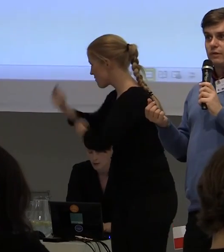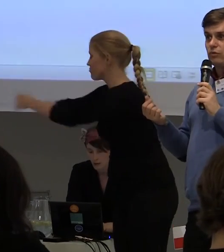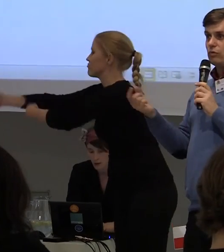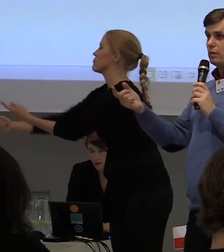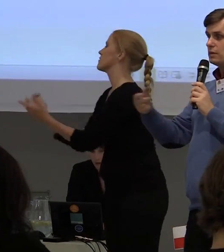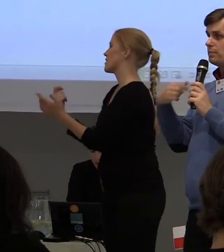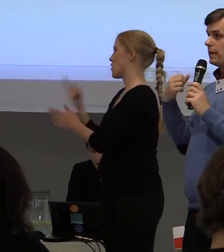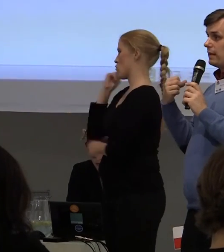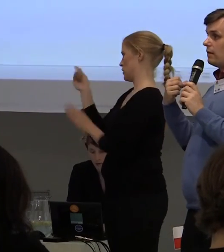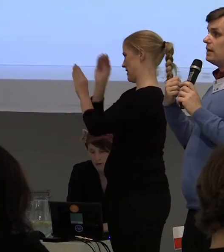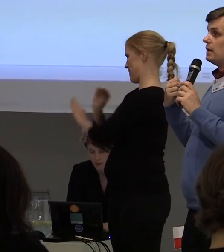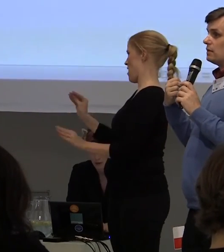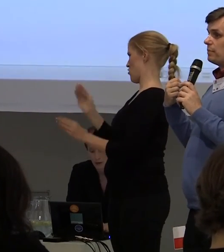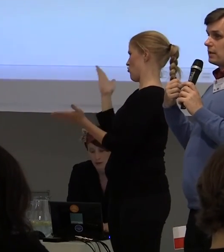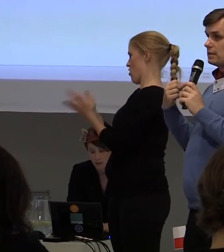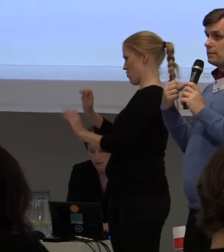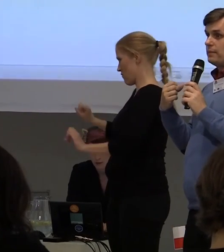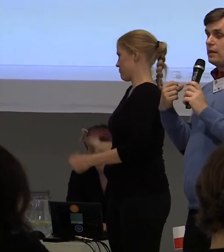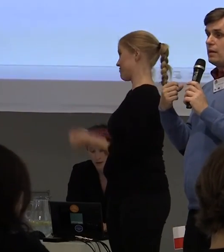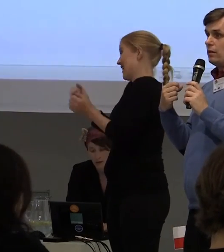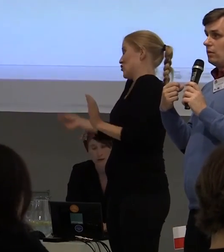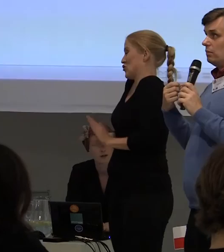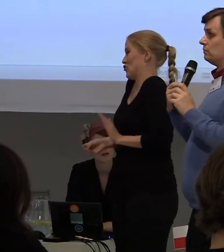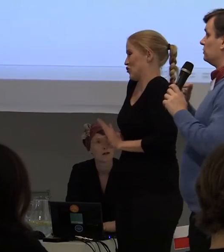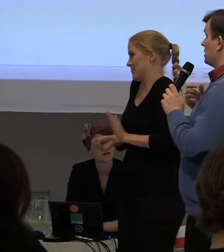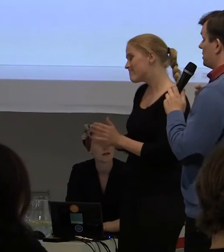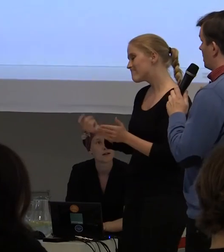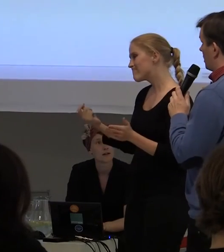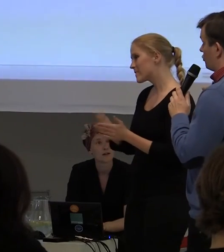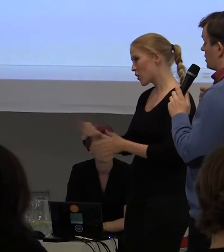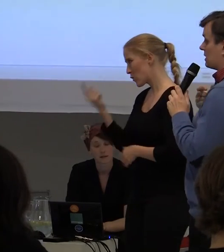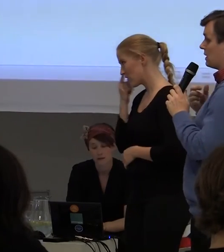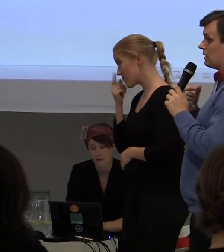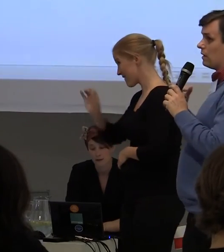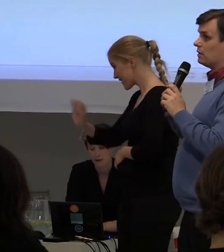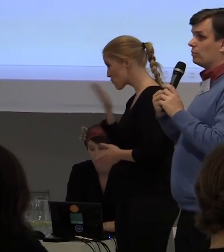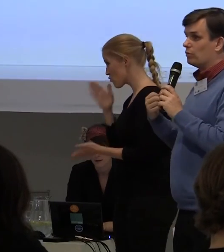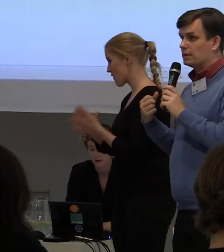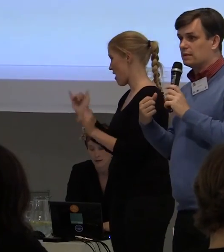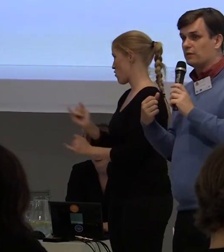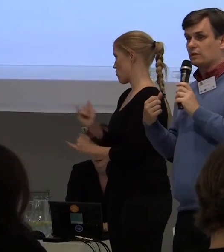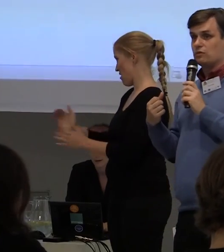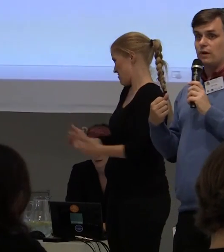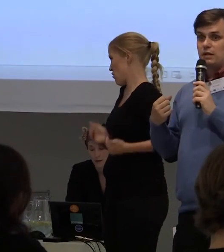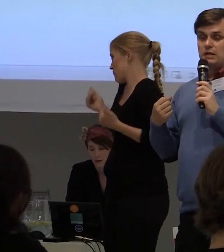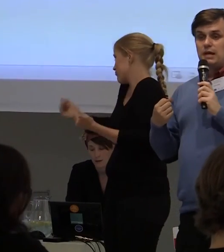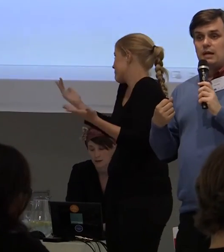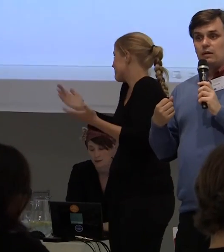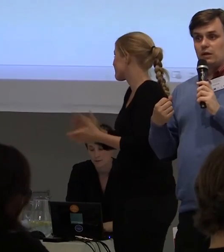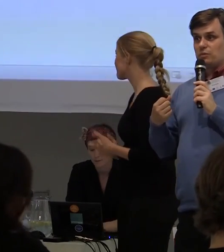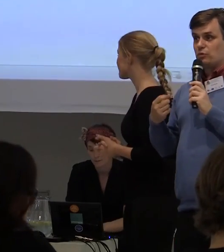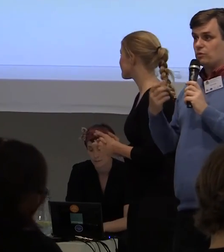dotazů a návrhů z pléna, z praxe, které se týkaly už asistenta nebo obecně